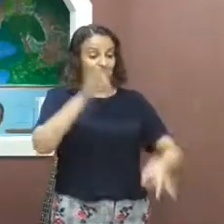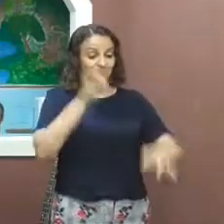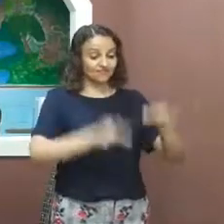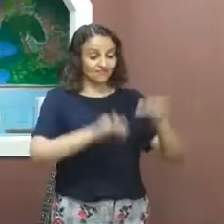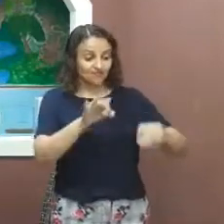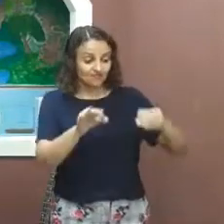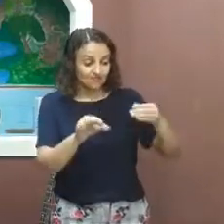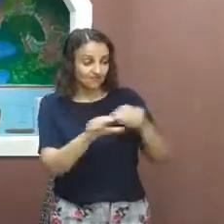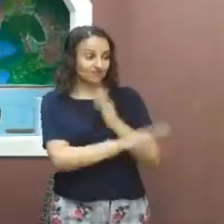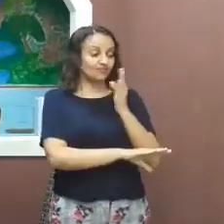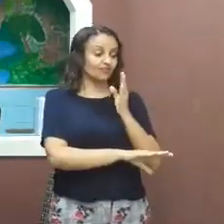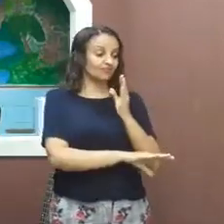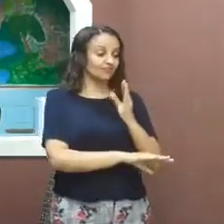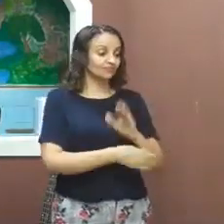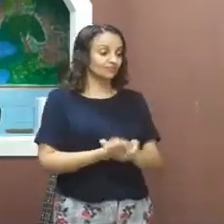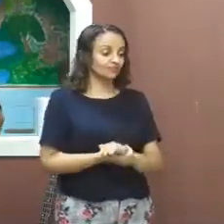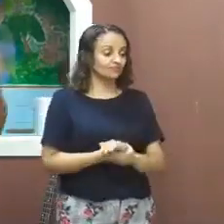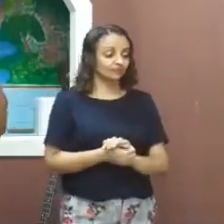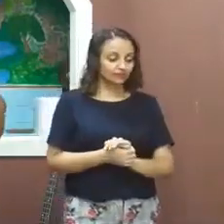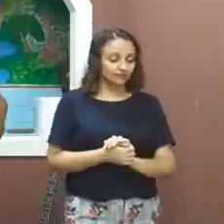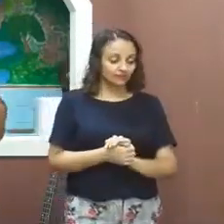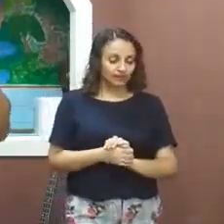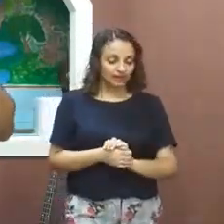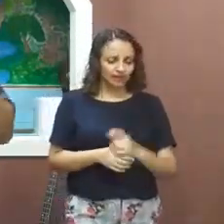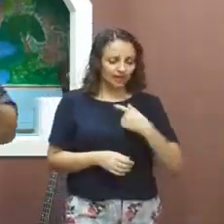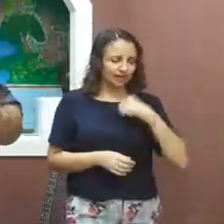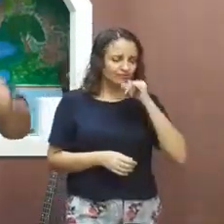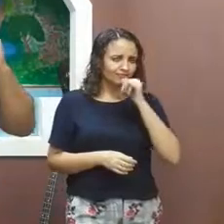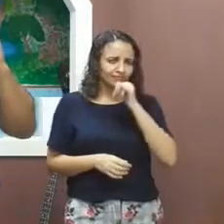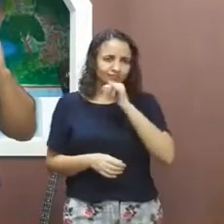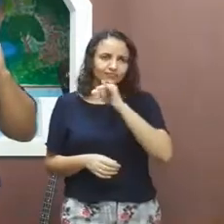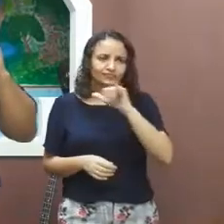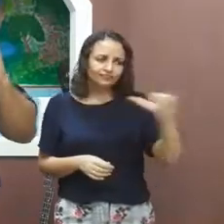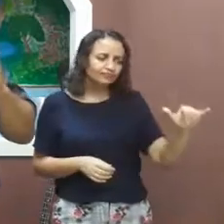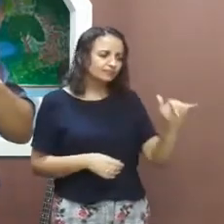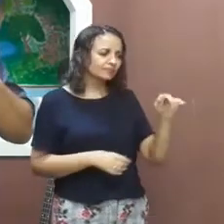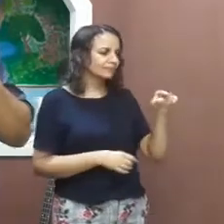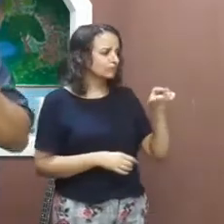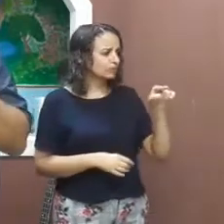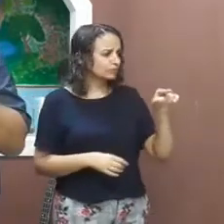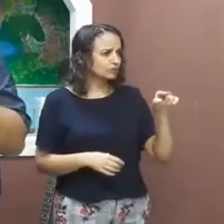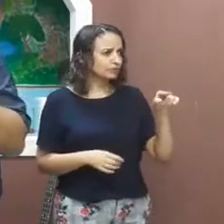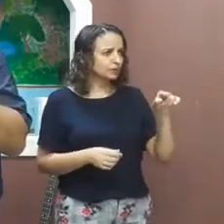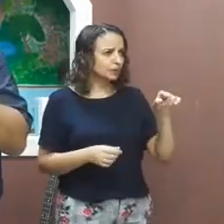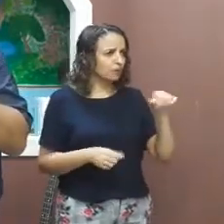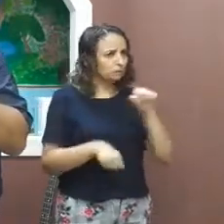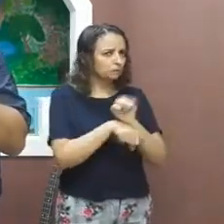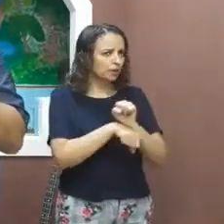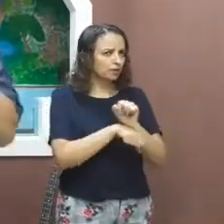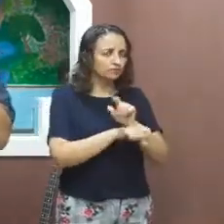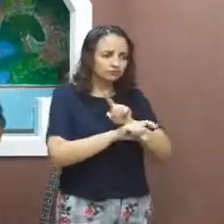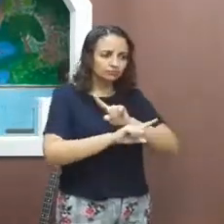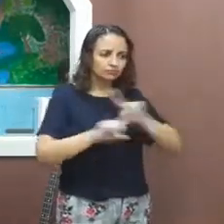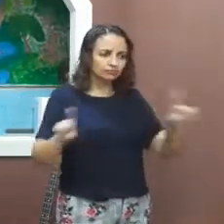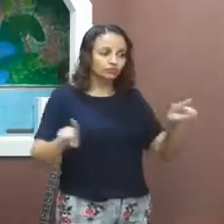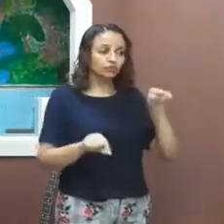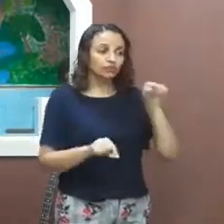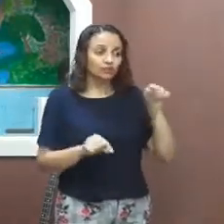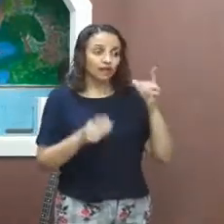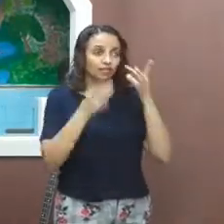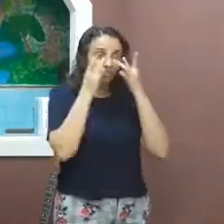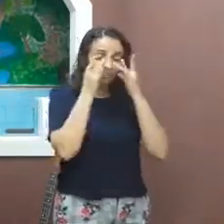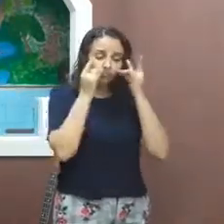tenha... É isso que eu estou falando. Eu não estou falando para você não fazer. Eu só estou falando que a